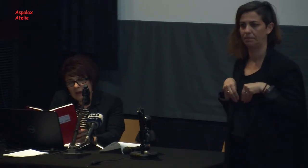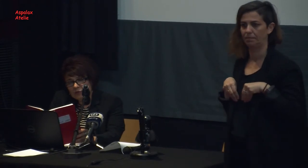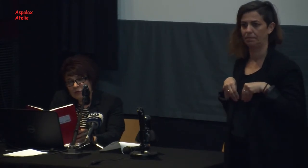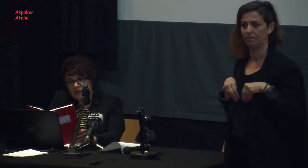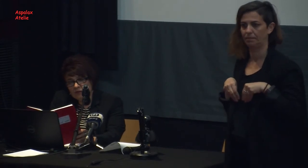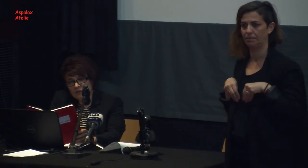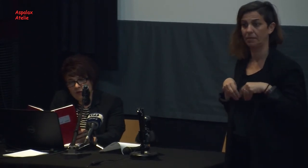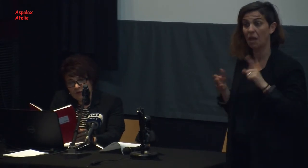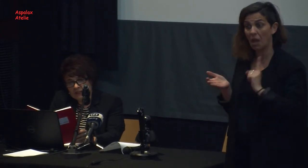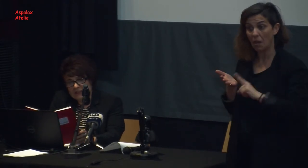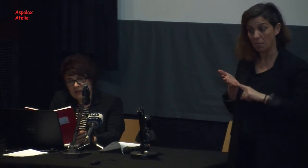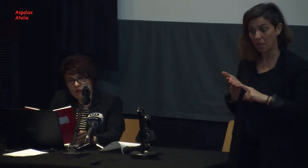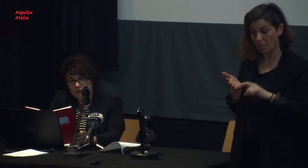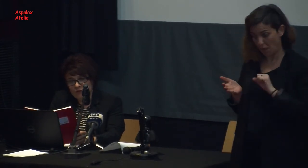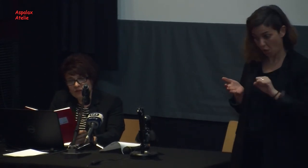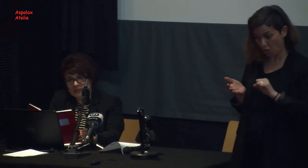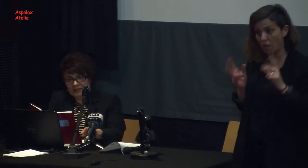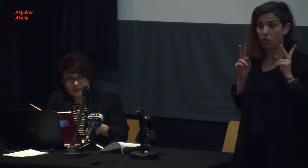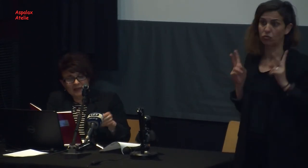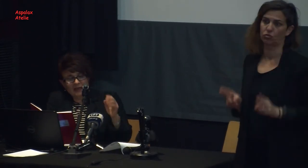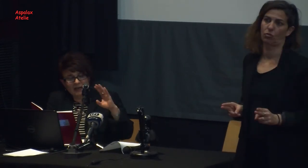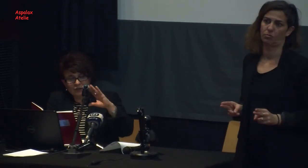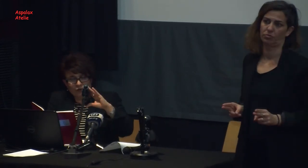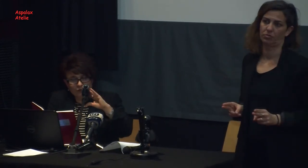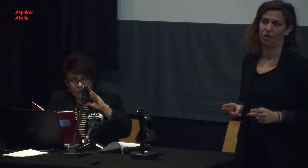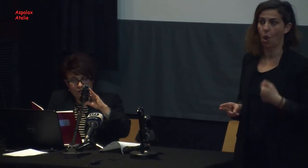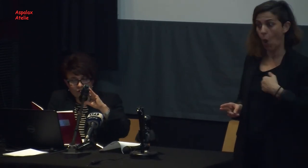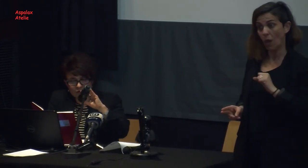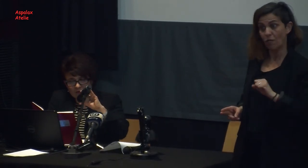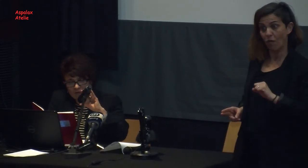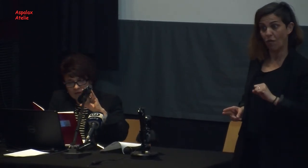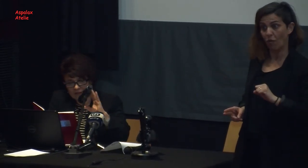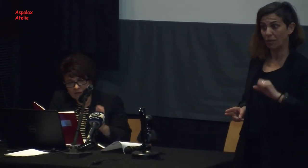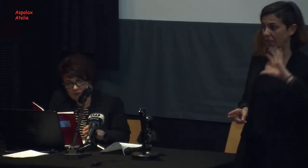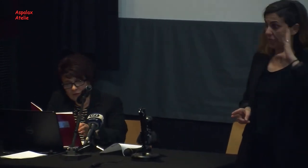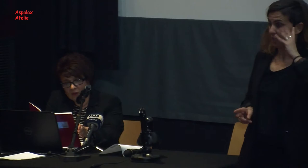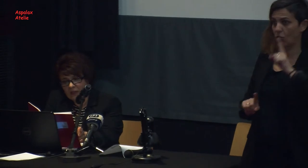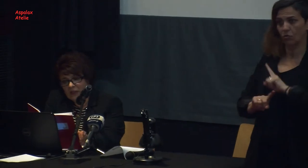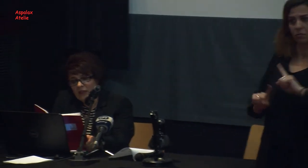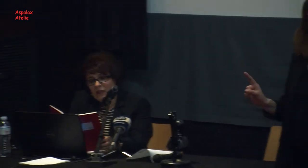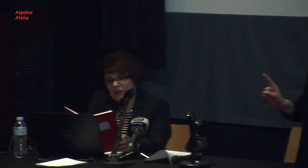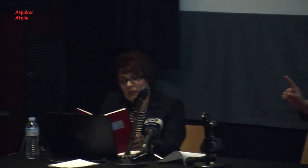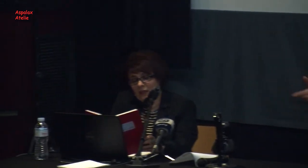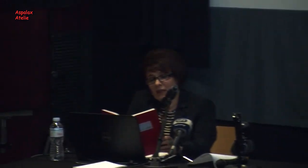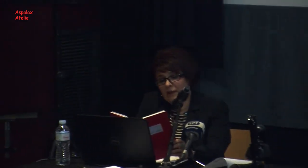Να πάψουμε να φοβόμαστε. Ο φόβος της τρέλας, ο φόβος του διαφορετικού,